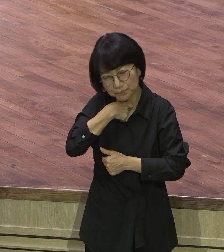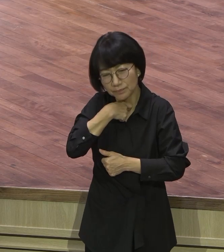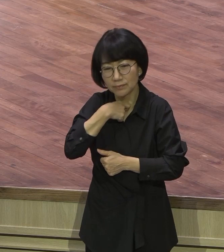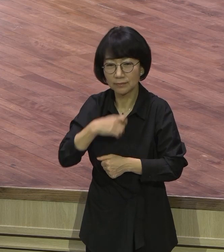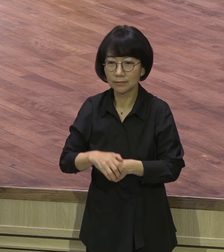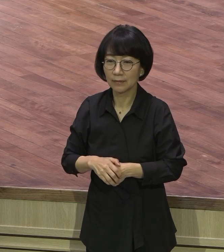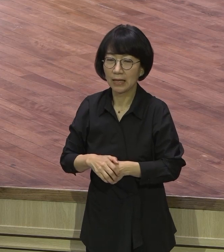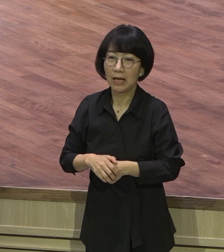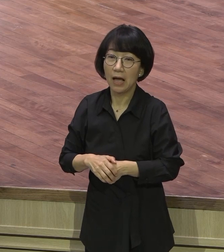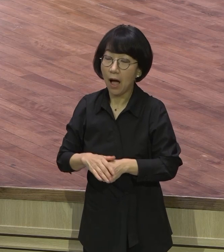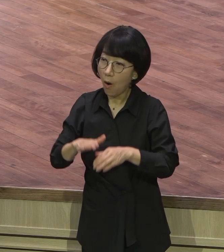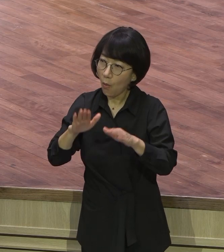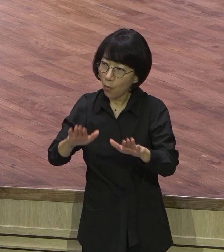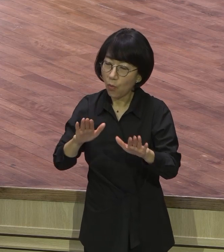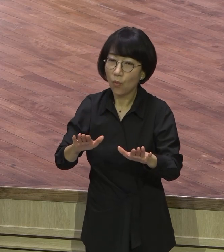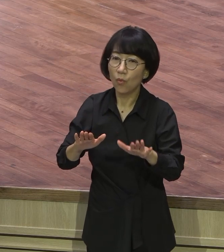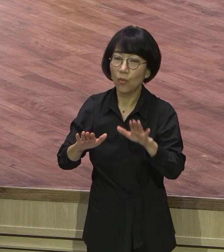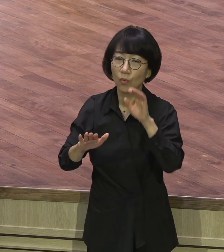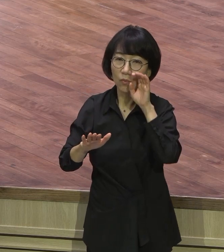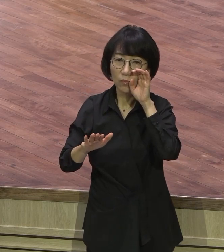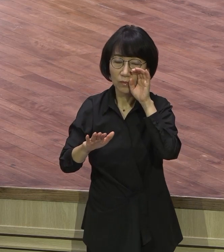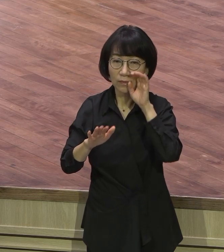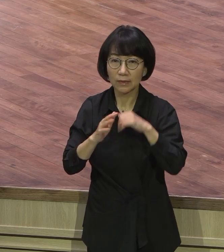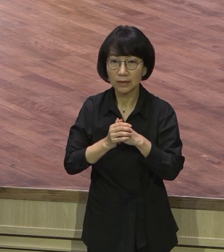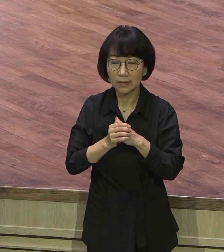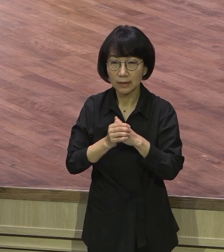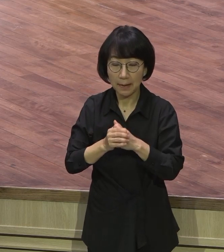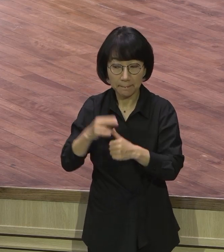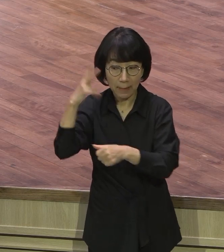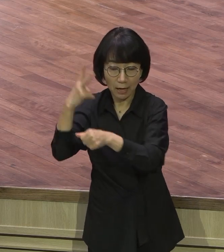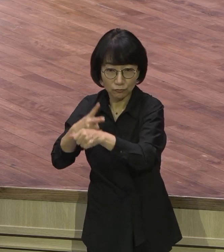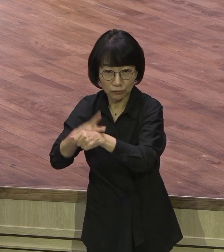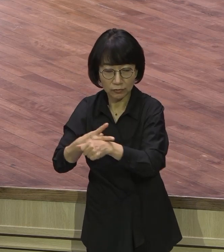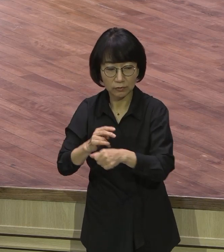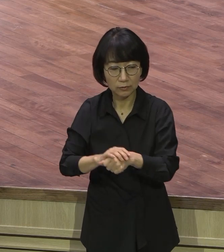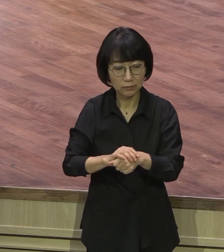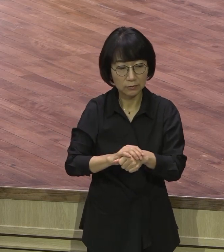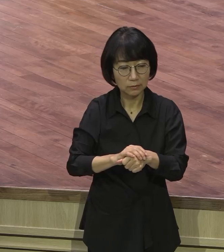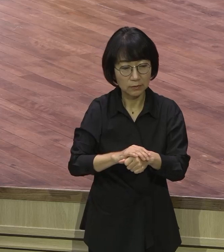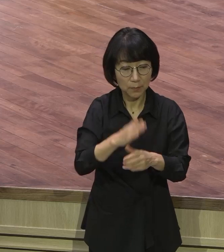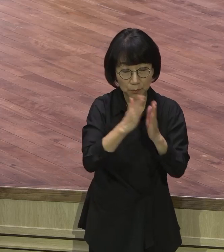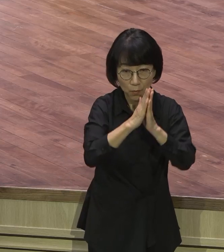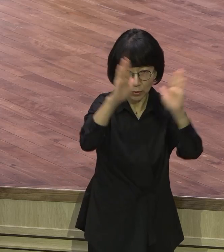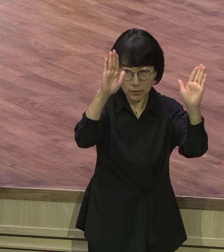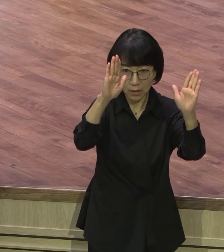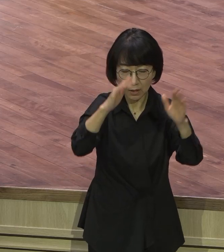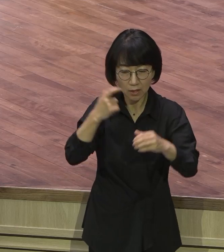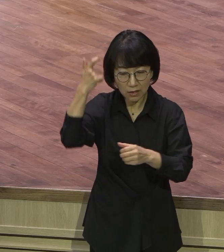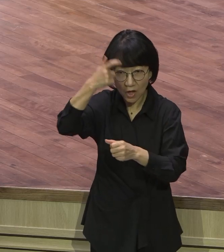이런 영적, 이런 그야말로 자세. 정말